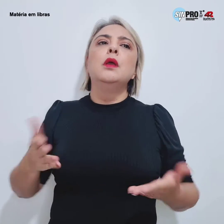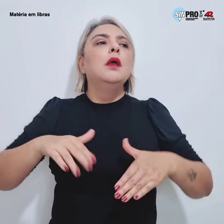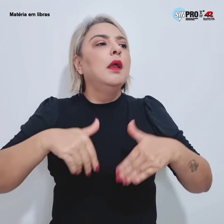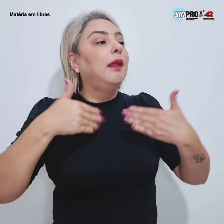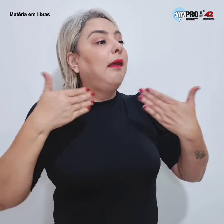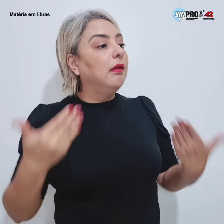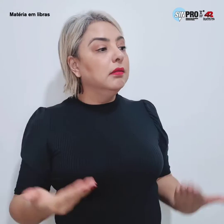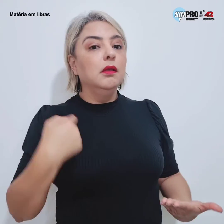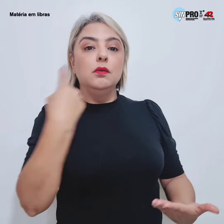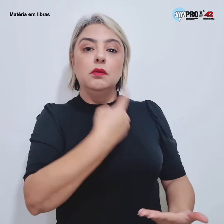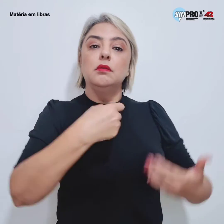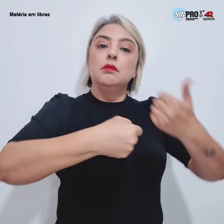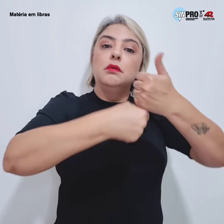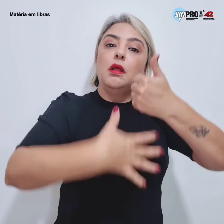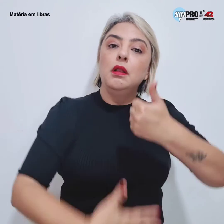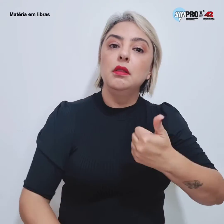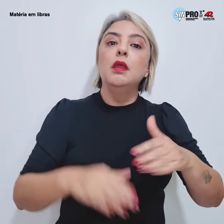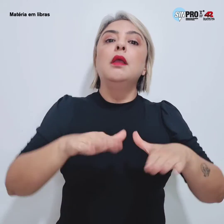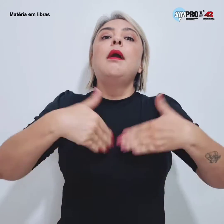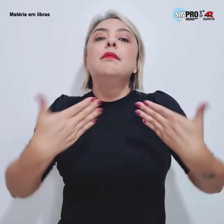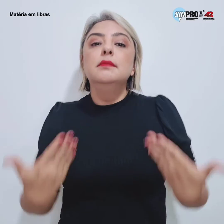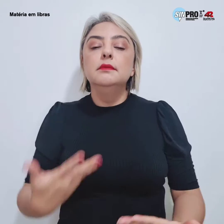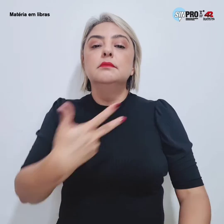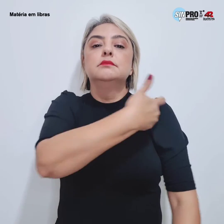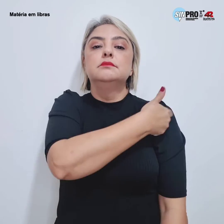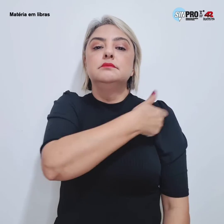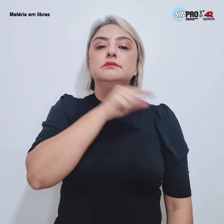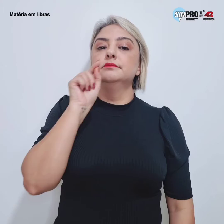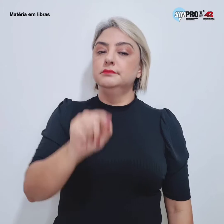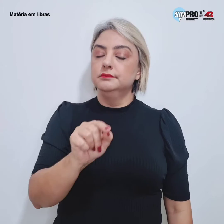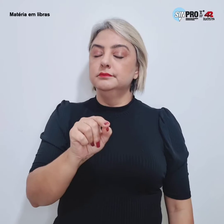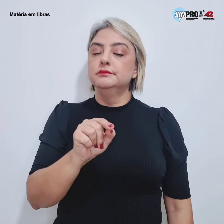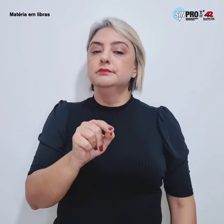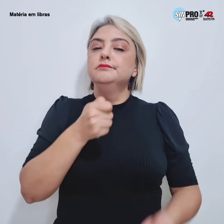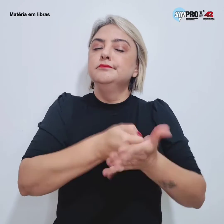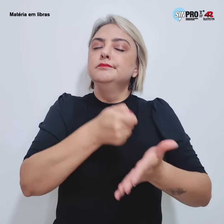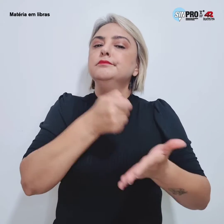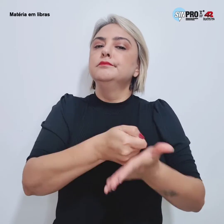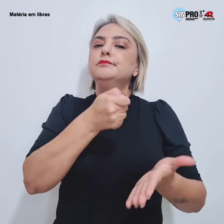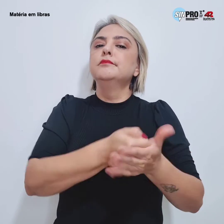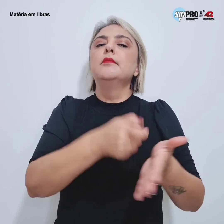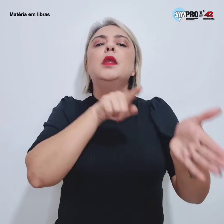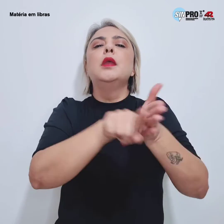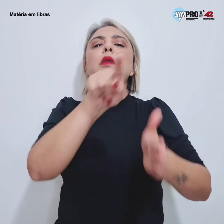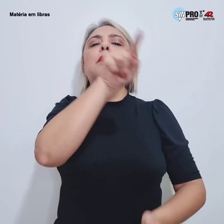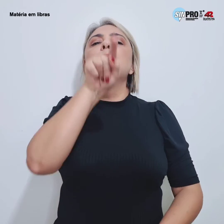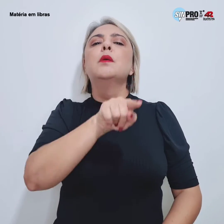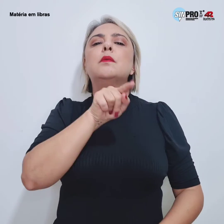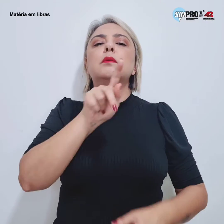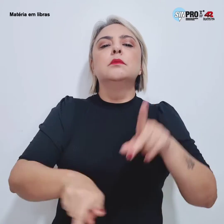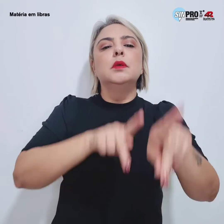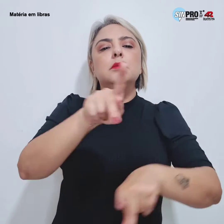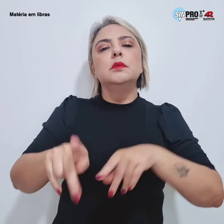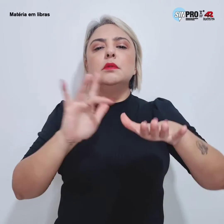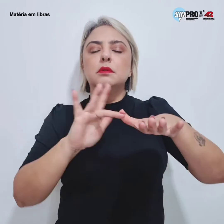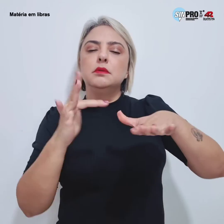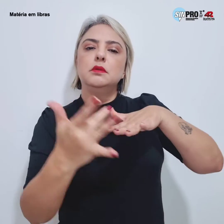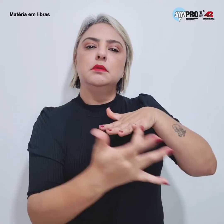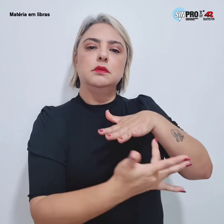Ibanez Rocha? Cadê o nosso calendário? Cadê a vacina? Essa é a cobrança e a pergunta da população